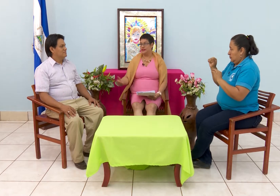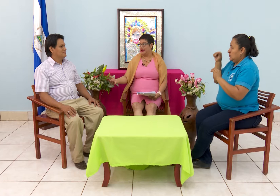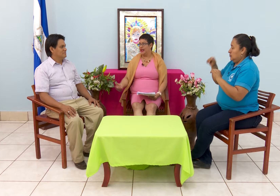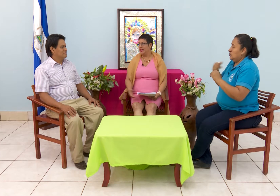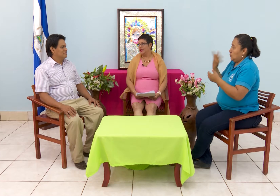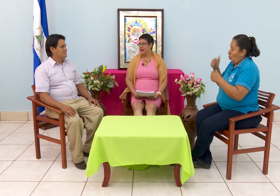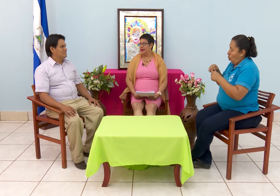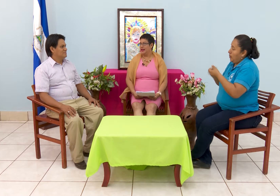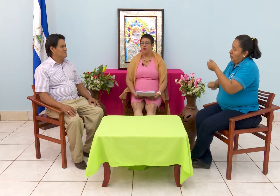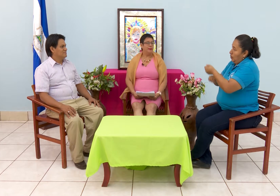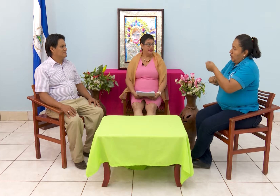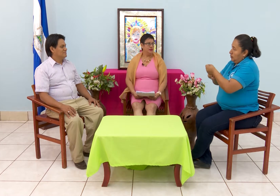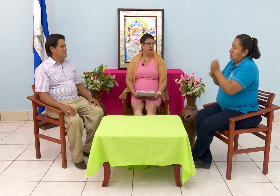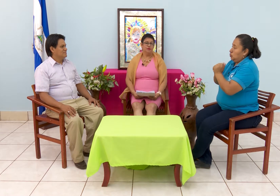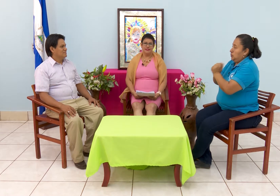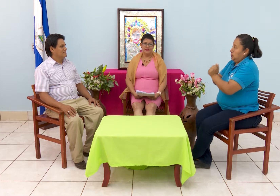estará acompañando con Francisco.